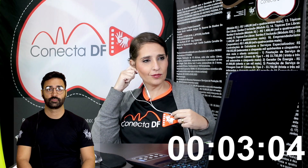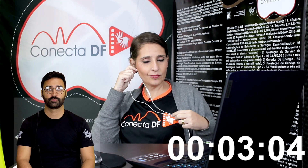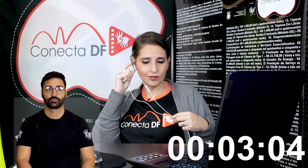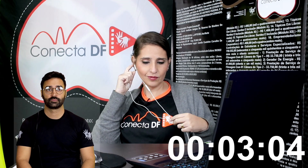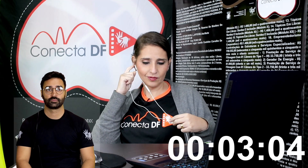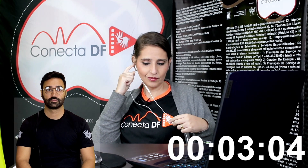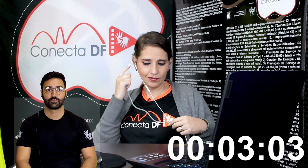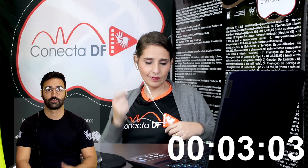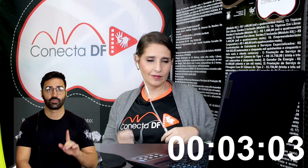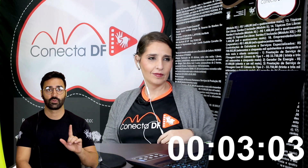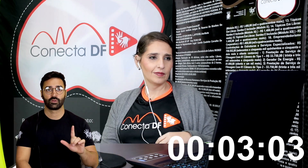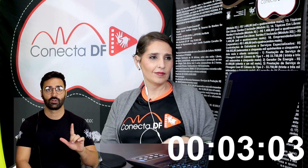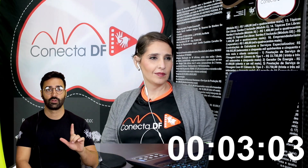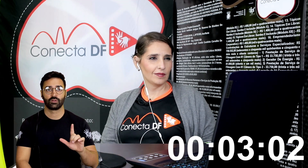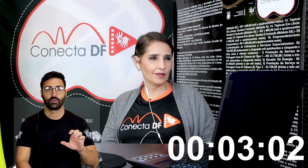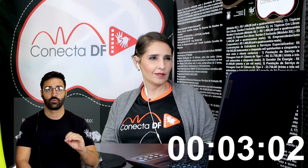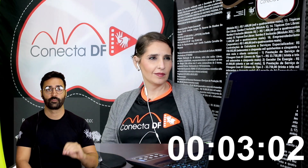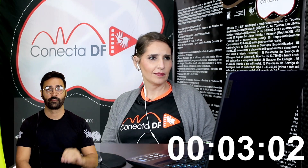Leonardo.